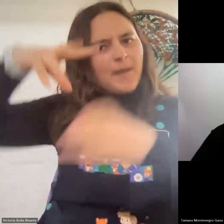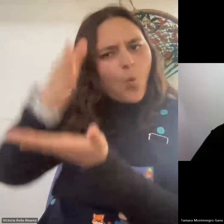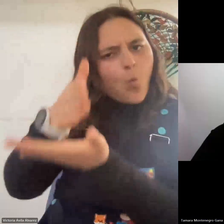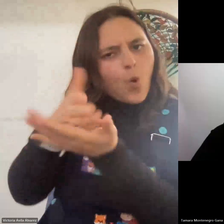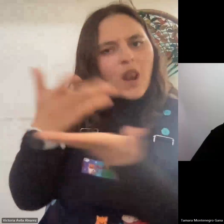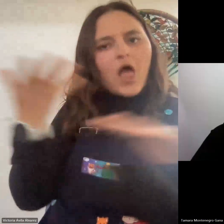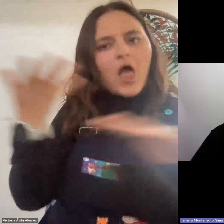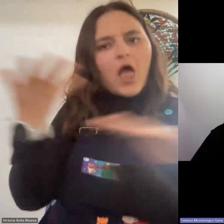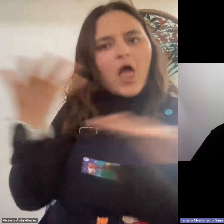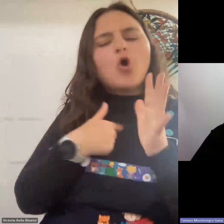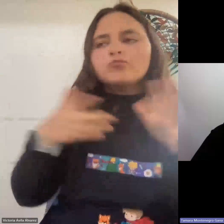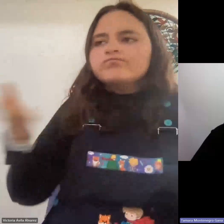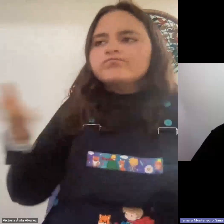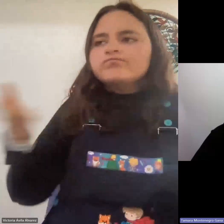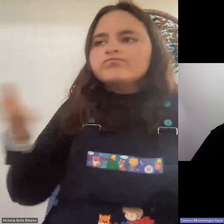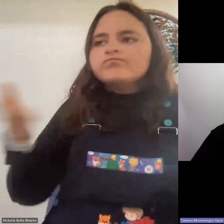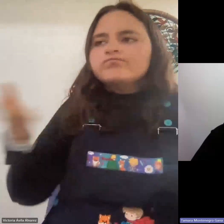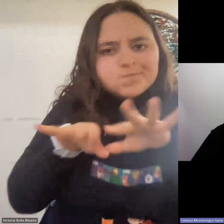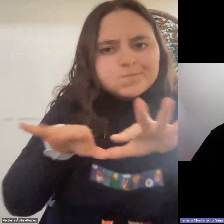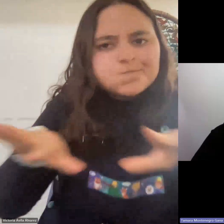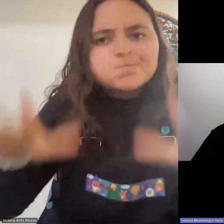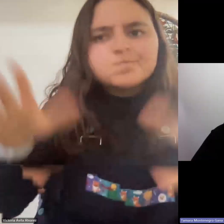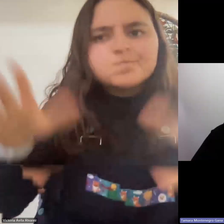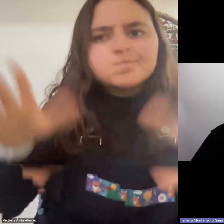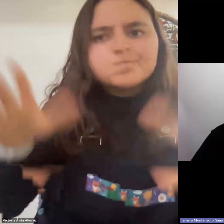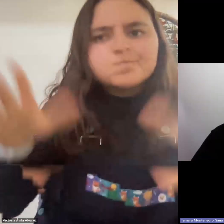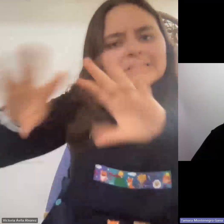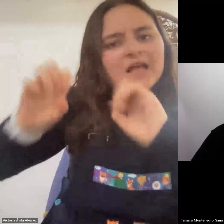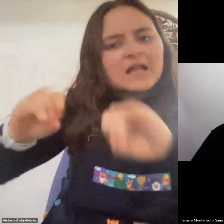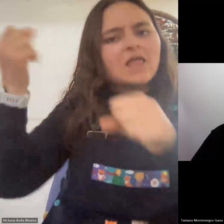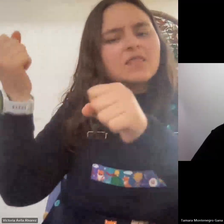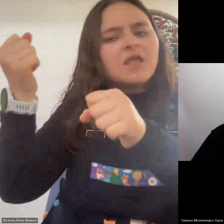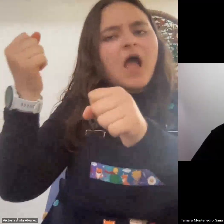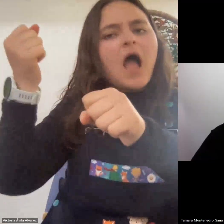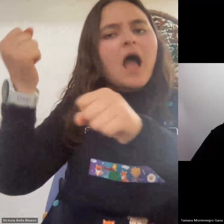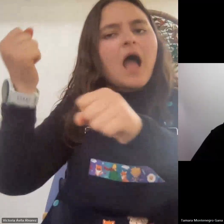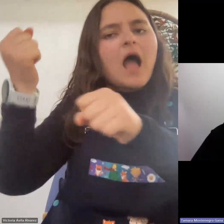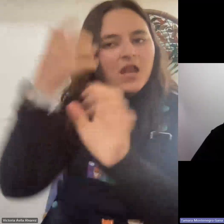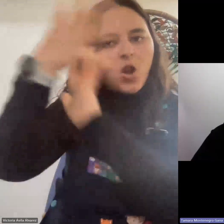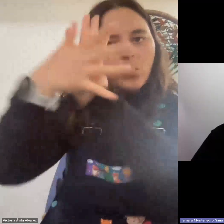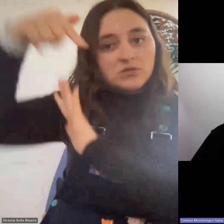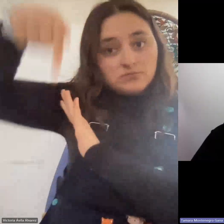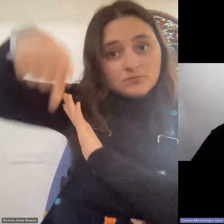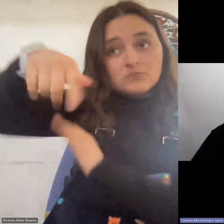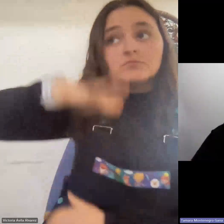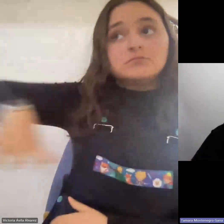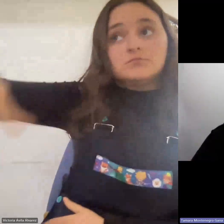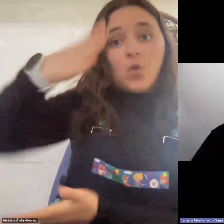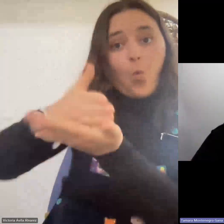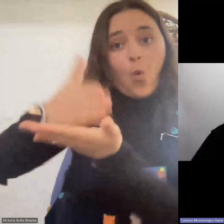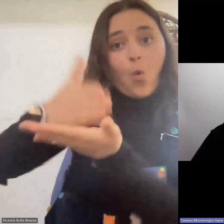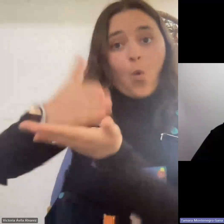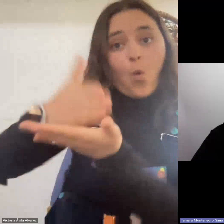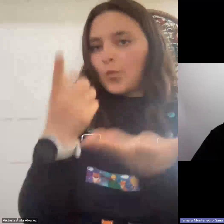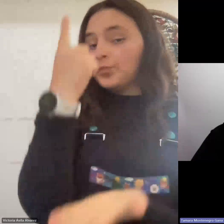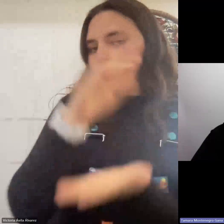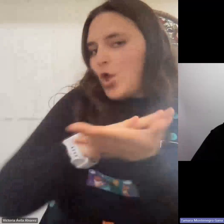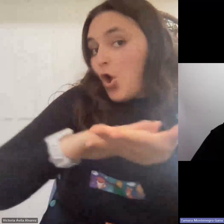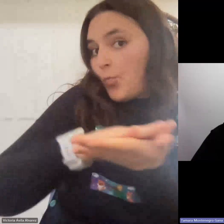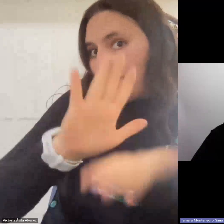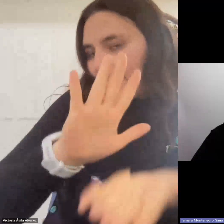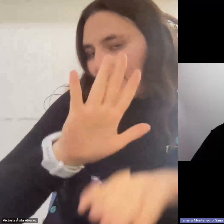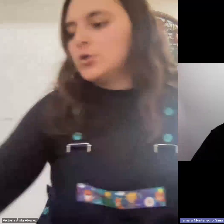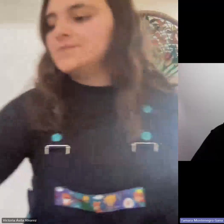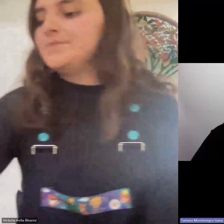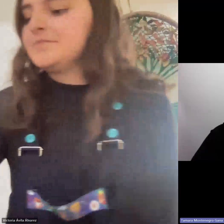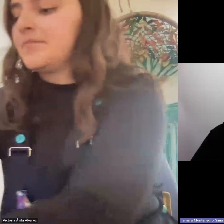Y tengo otros temas también dentro de la escuela, cómo enseñar también en cuanto a la lengua de